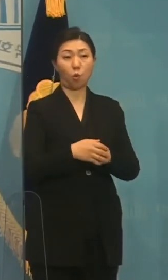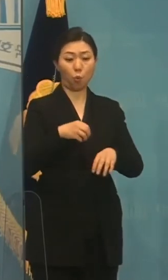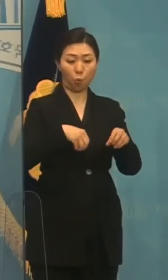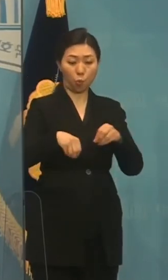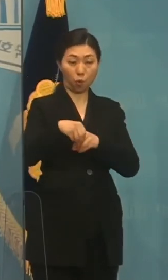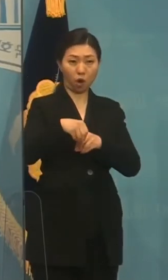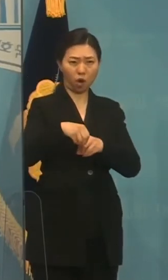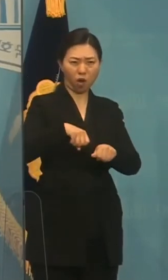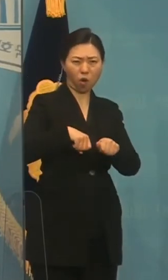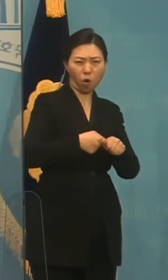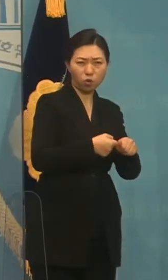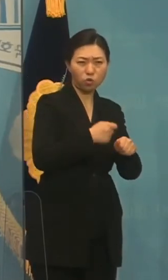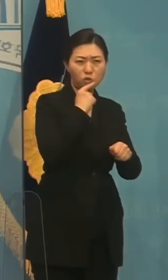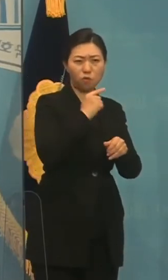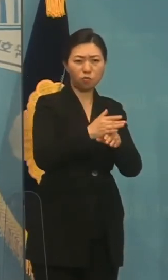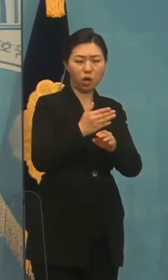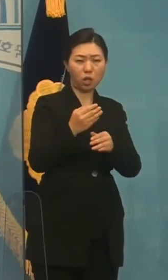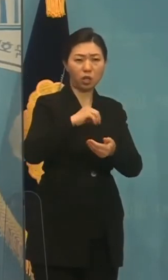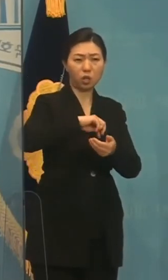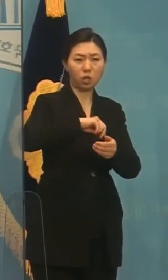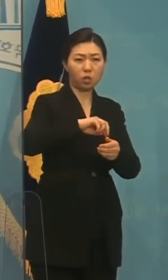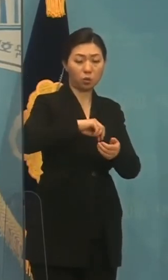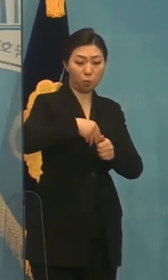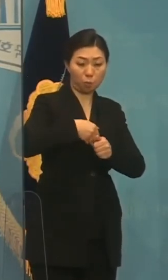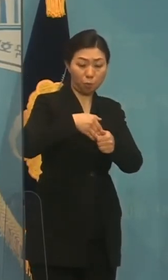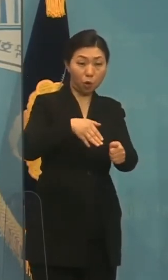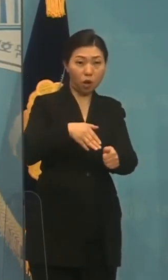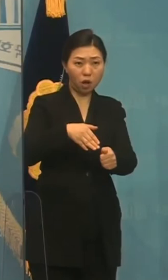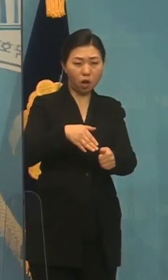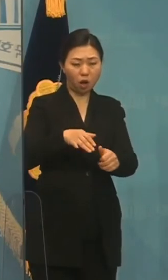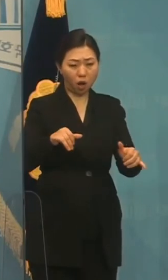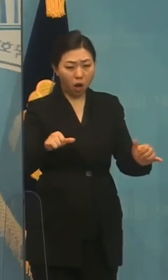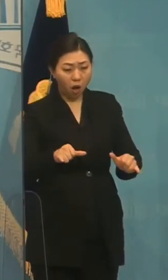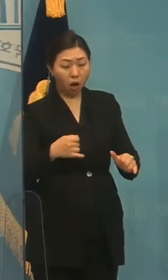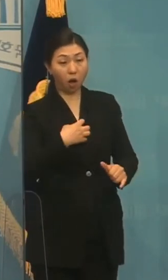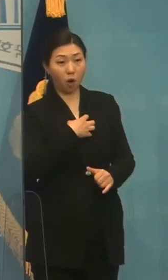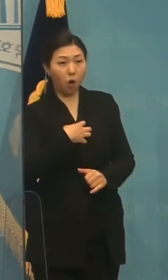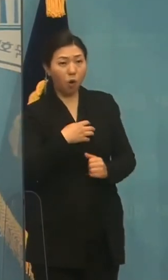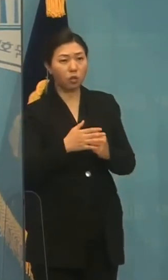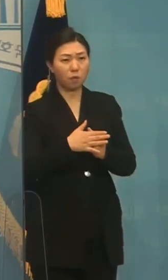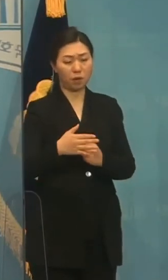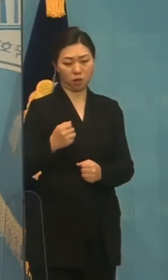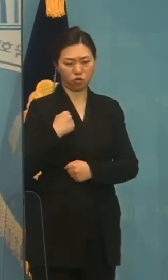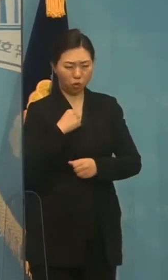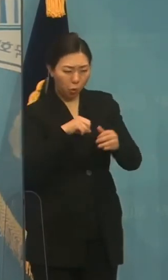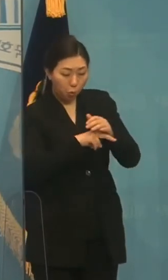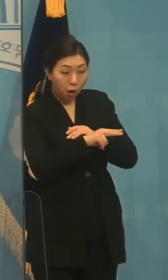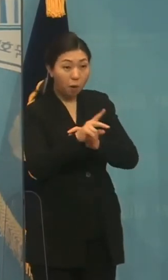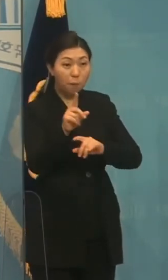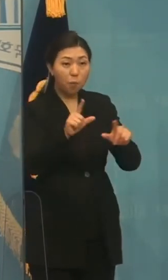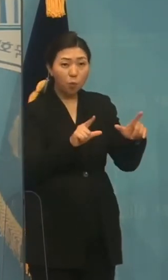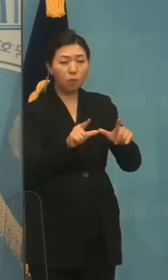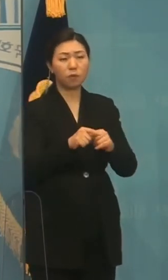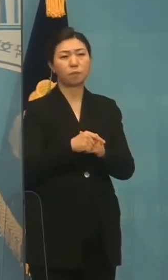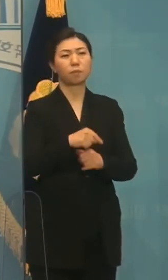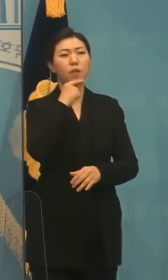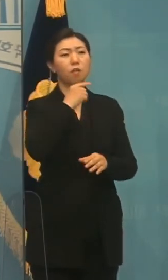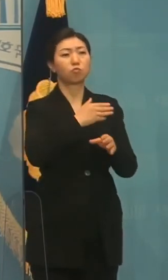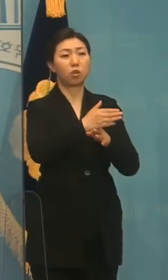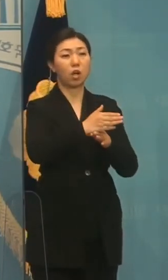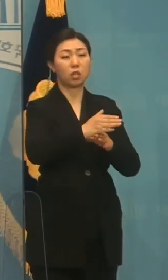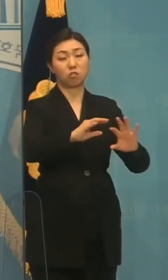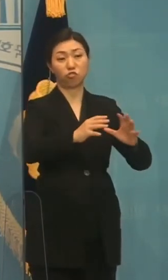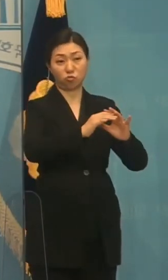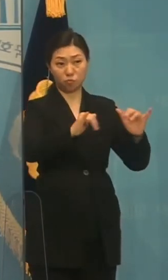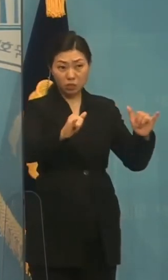북한에 돌려보낼까봐 두려워 피해 다녔다는 건 문재인 정부의 대북정책이 북한 주민의 자유와 인권은